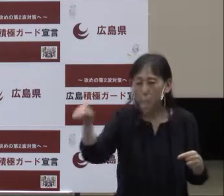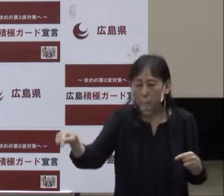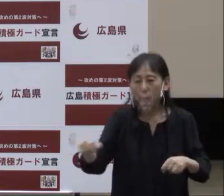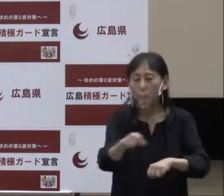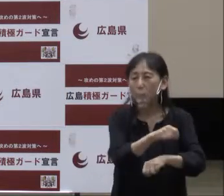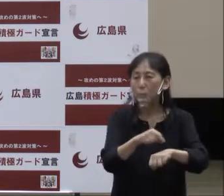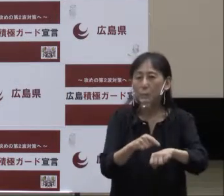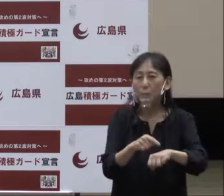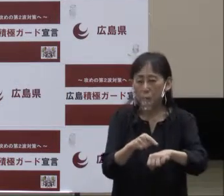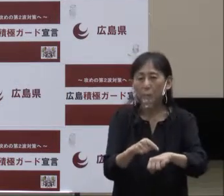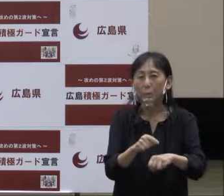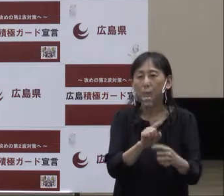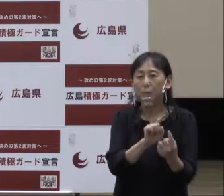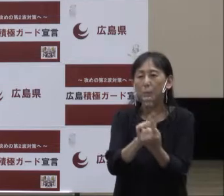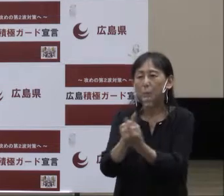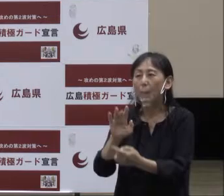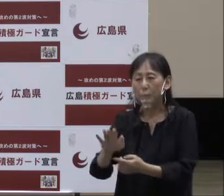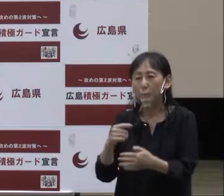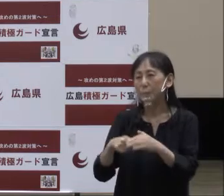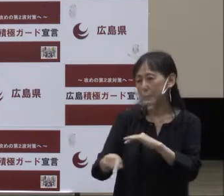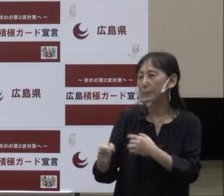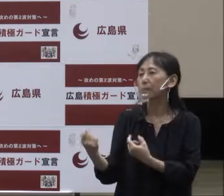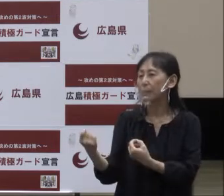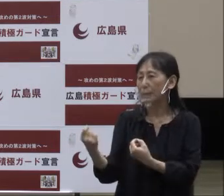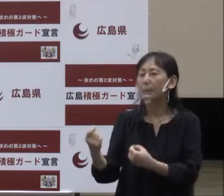から。 はい、はい、はい。